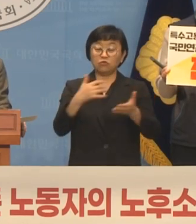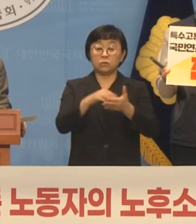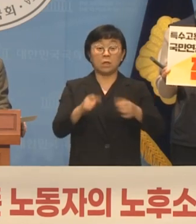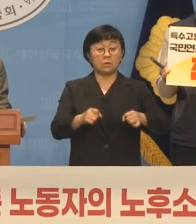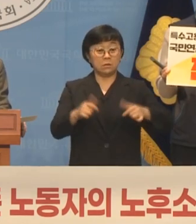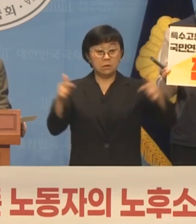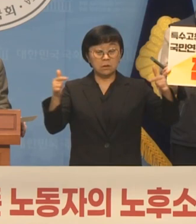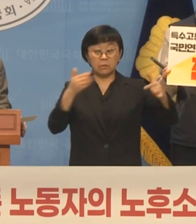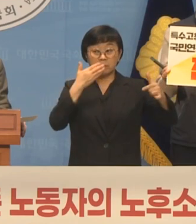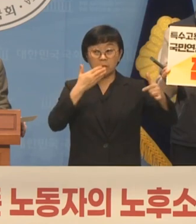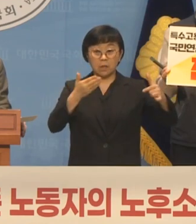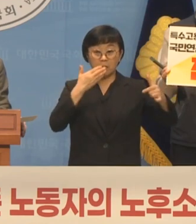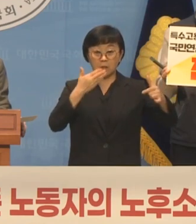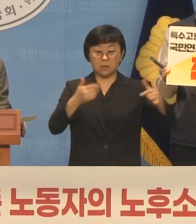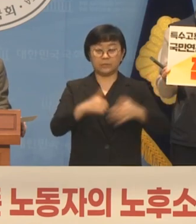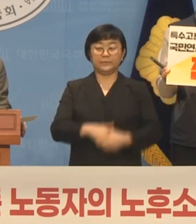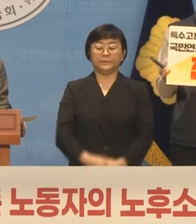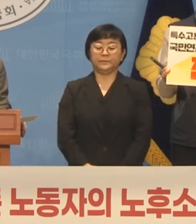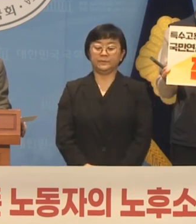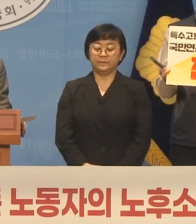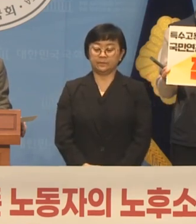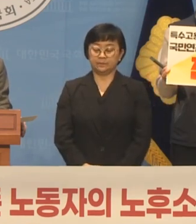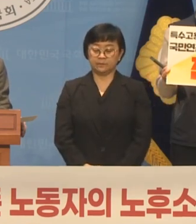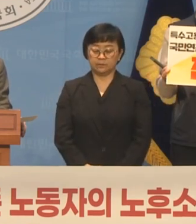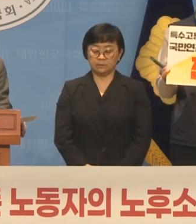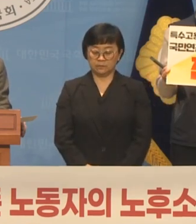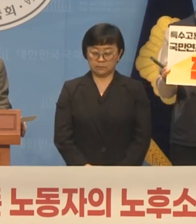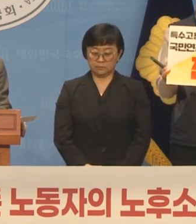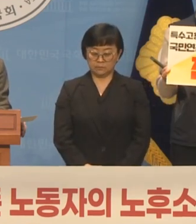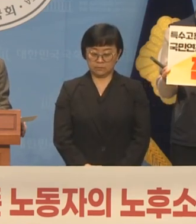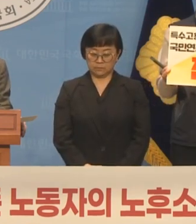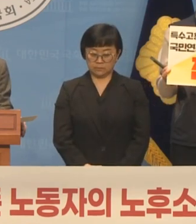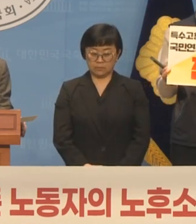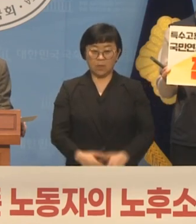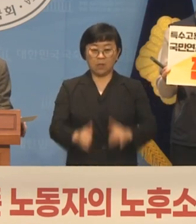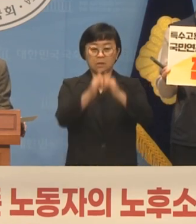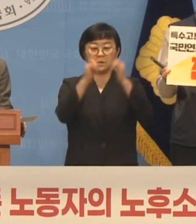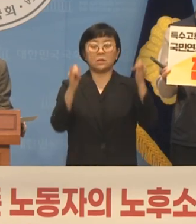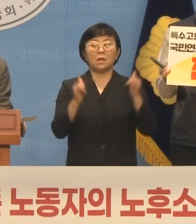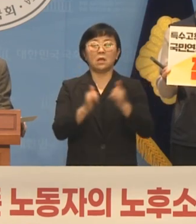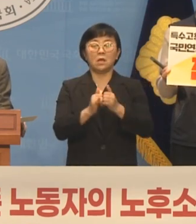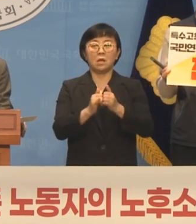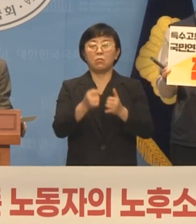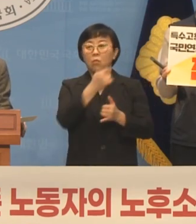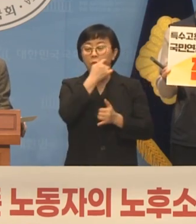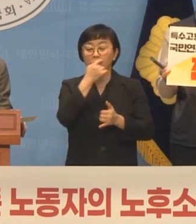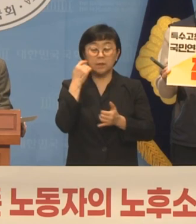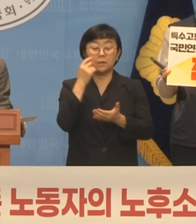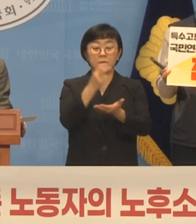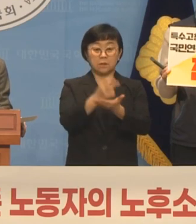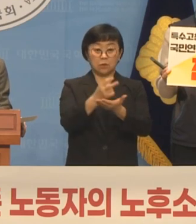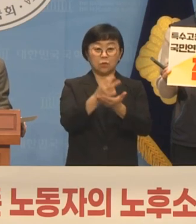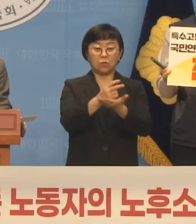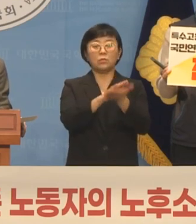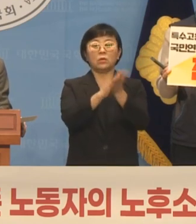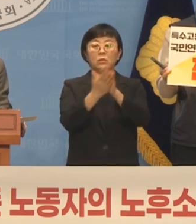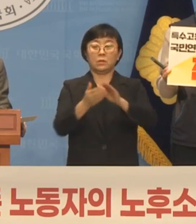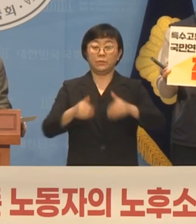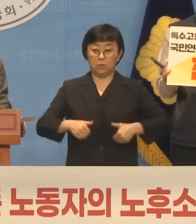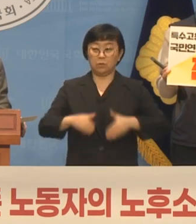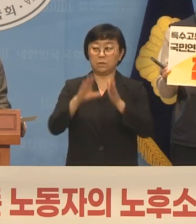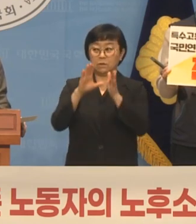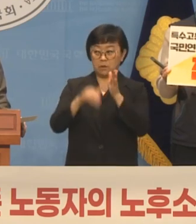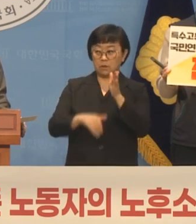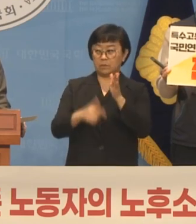있는 것이 오늘의 현실입니다. 따라서 사회보장 제도도 당연히 변화가 필요한